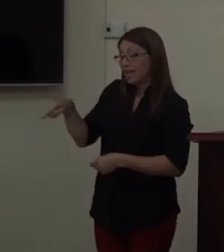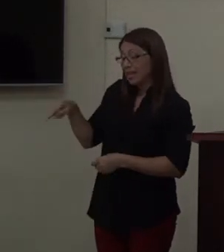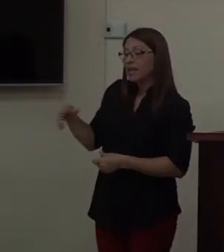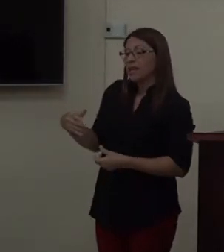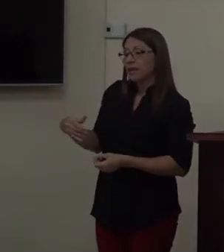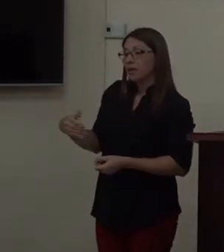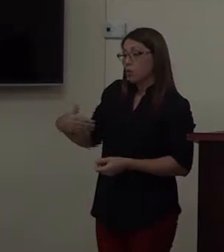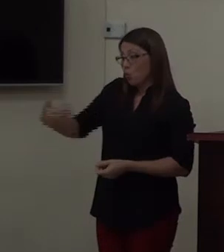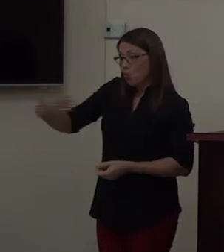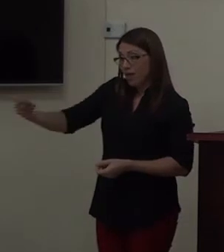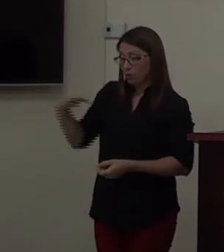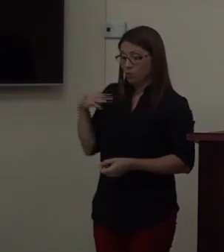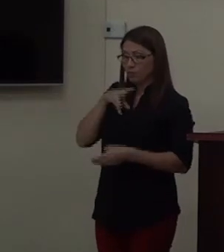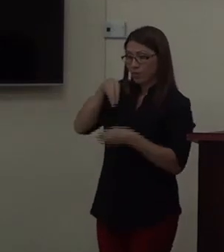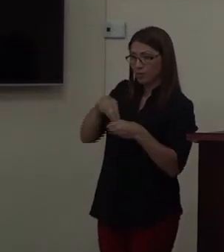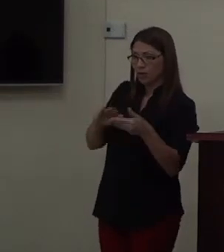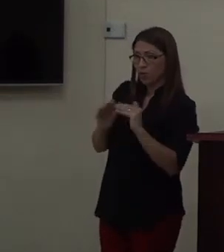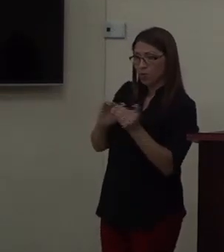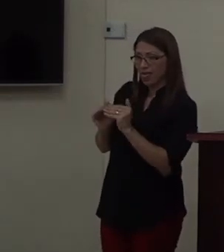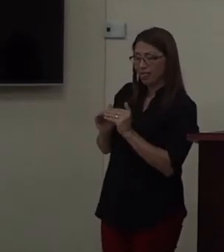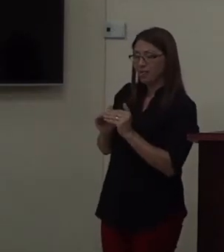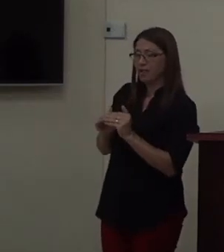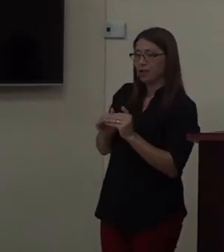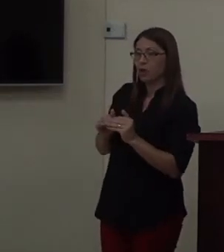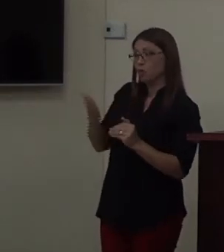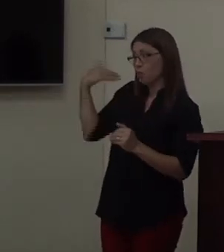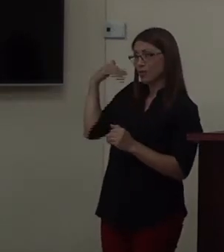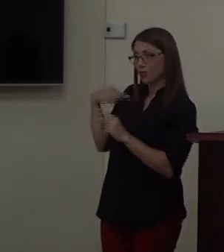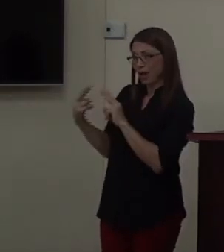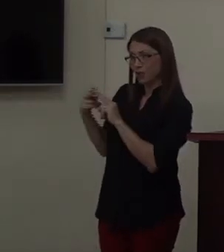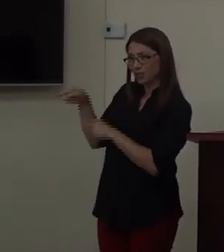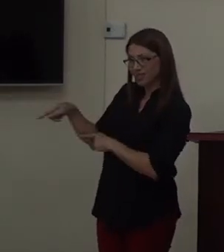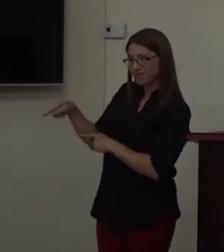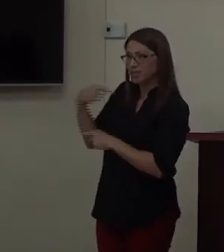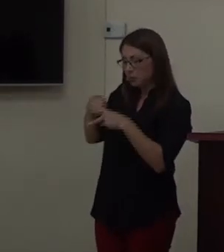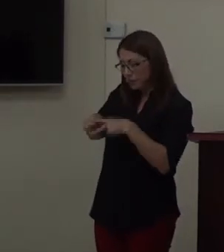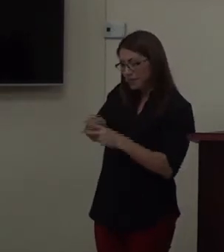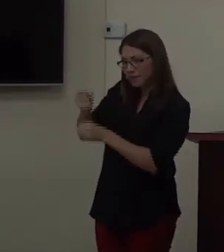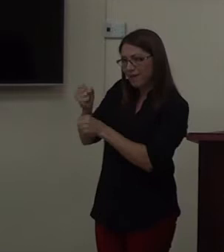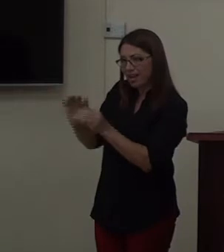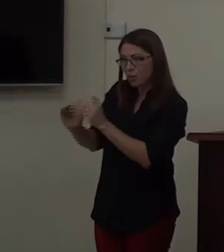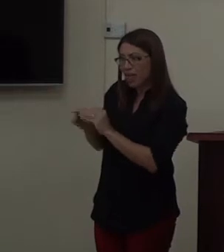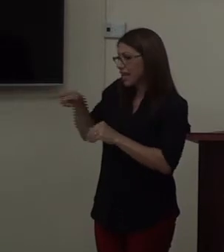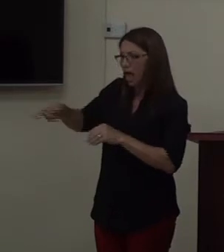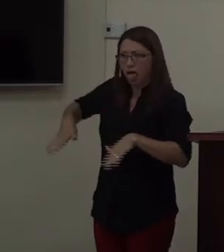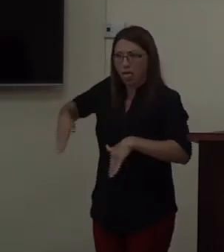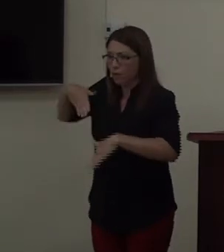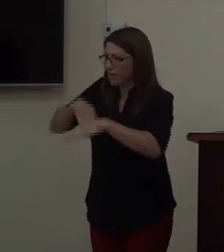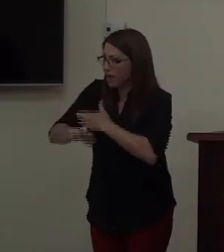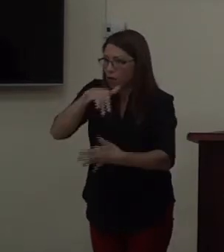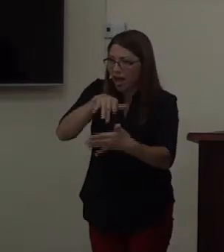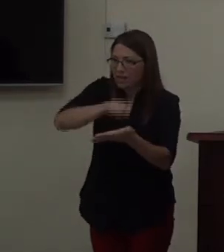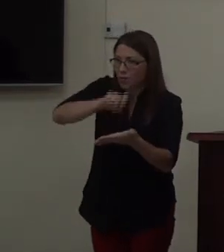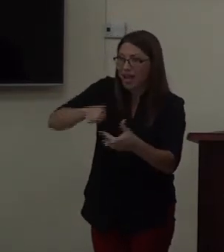cuando los miembros de la comunidad, cuando yo la conocí, empecé a trabajar en la comunidad, no había entrado a la escuela. Entonces ella